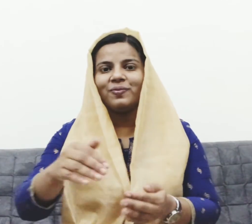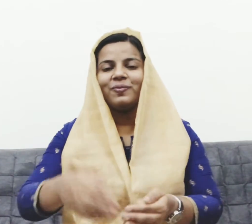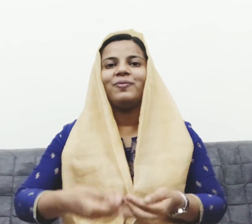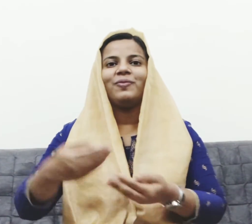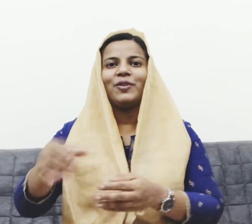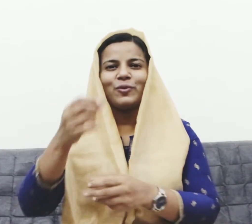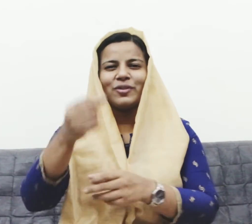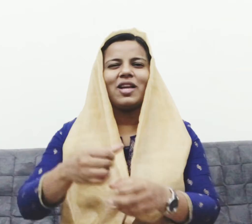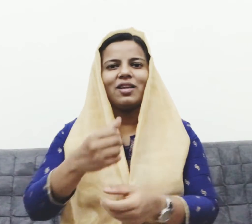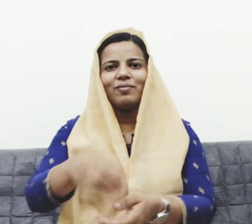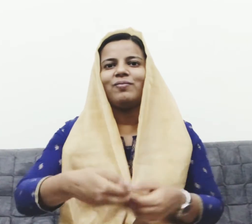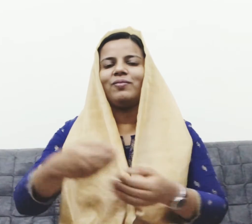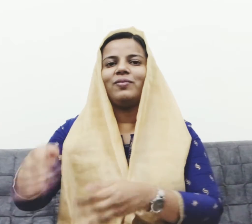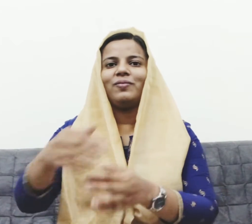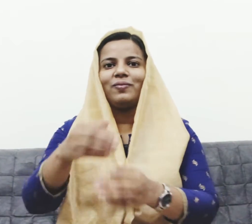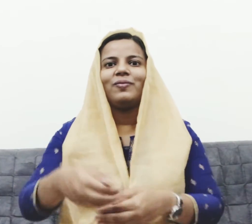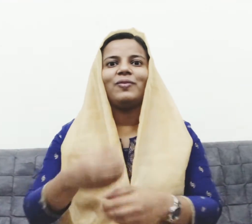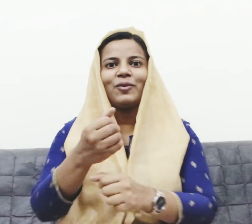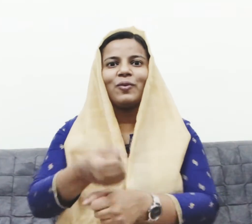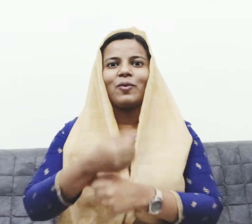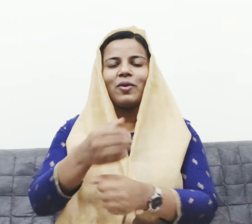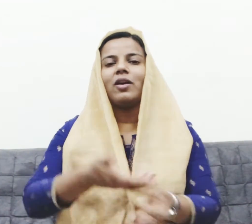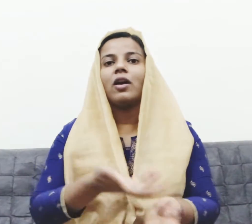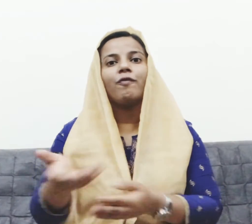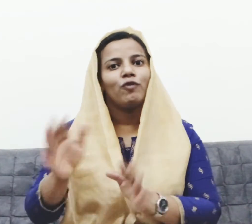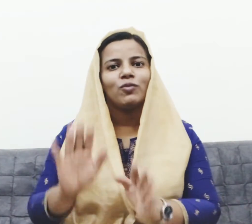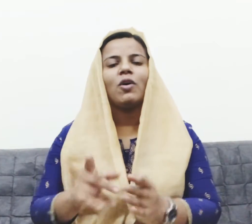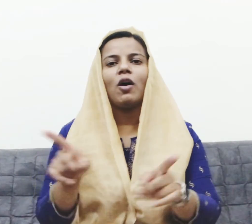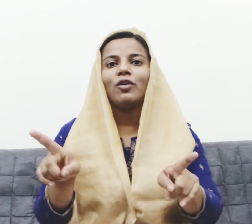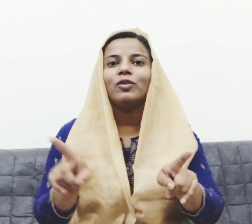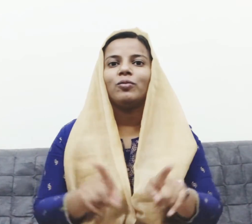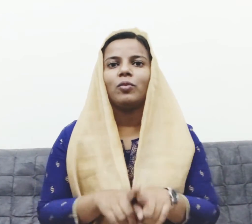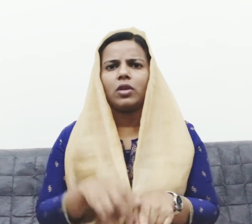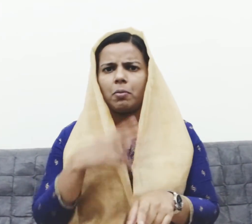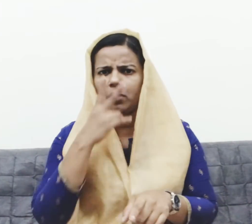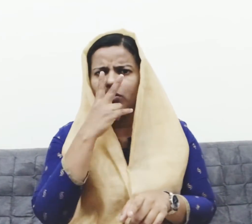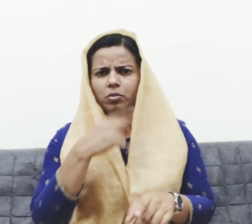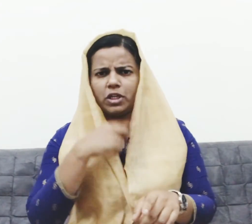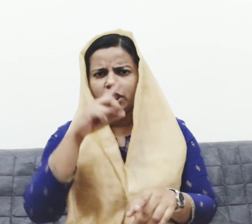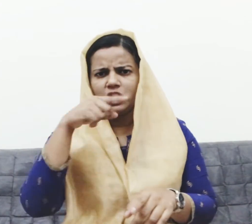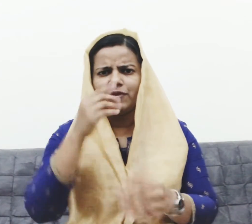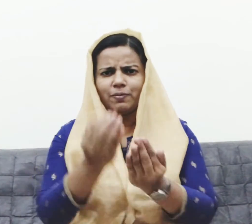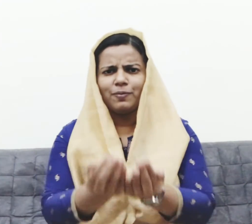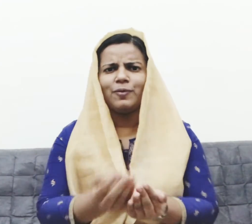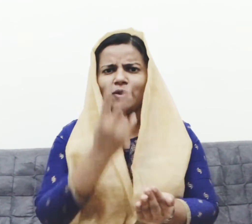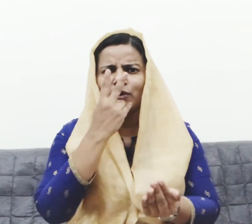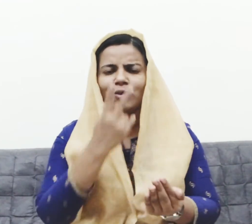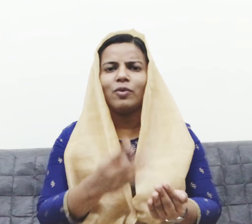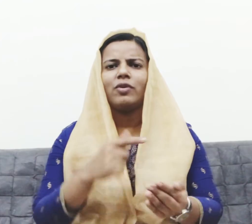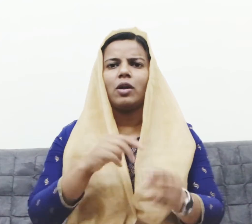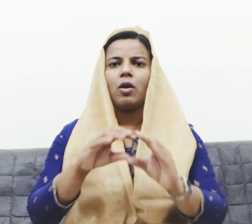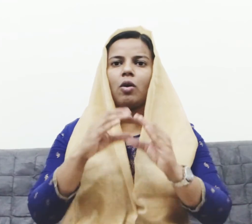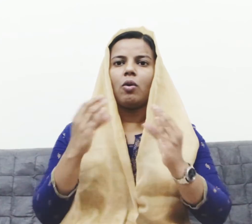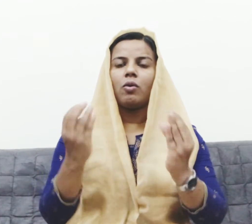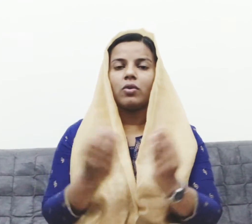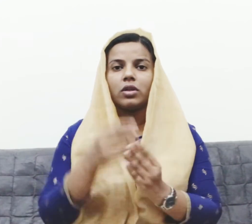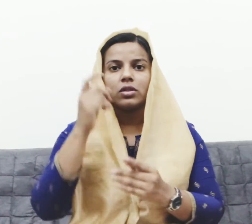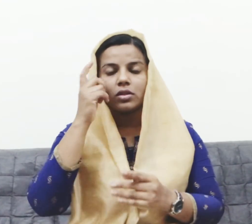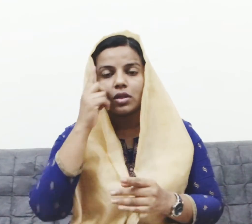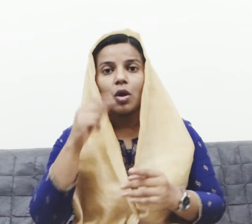കോരിക്കളയും. അതിനൊരു സംഭവം അവിടെ വെച്ചിട്ടുണ്ട്, അതിനൊരു കോരി വെച്ചിട്ടുണ്ട്. ഇതുപോലെ നമ്മുടെ ജീവിതത്തിൽ നമ്മൾ നോക്കണം, കർത്താവേ ലൗകികമായത് എന്തെങ്കിലും, ലൗകിക ചിന്തകളോ